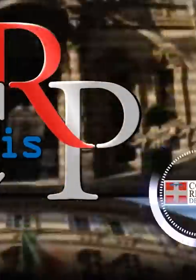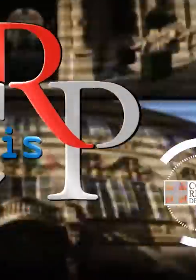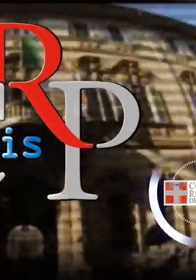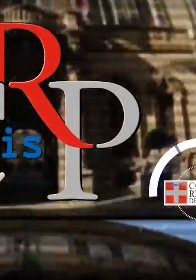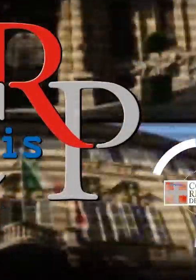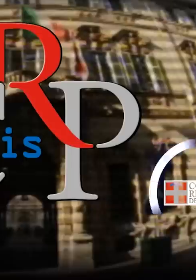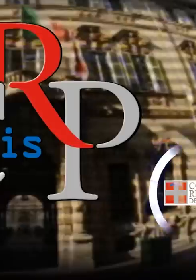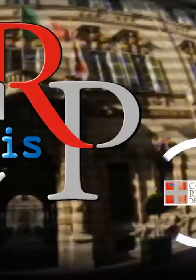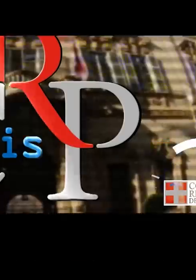no